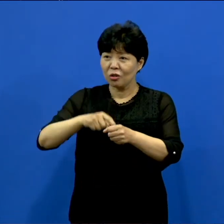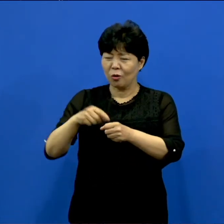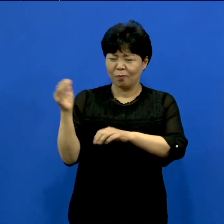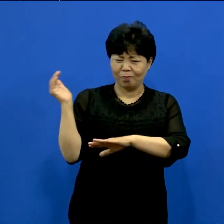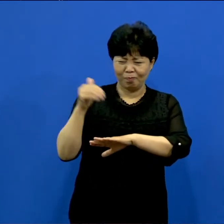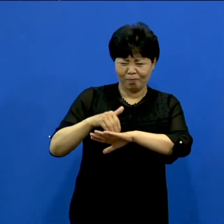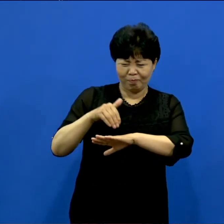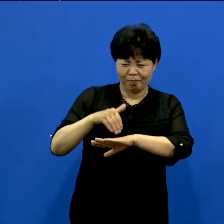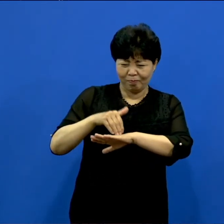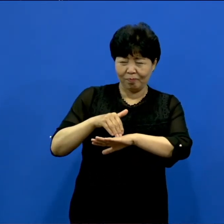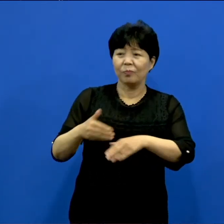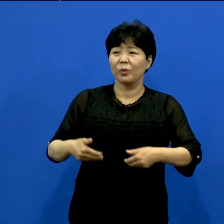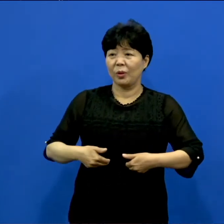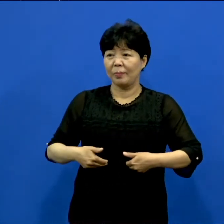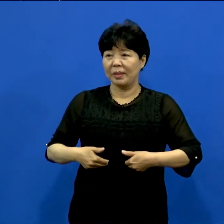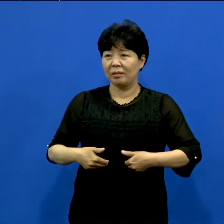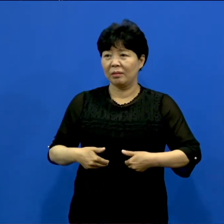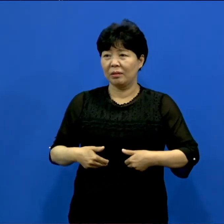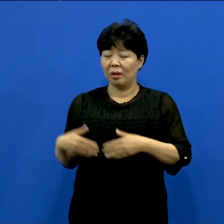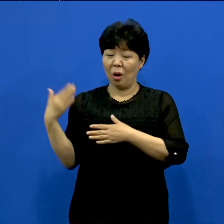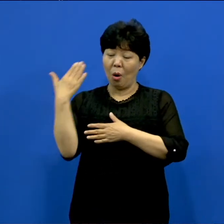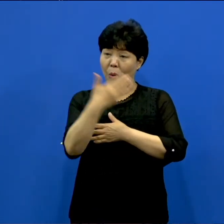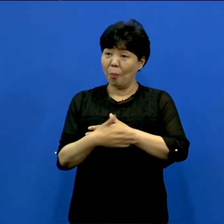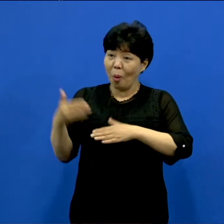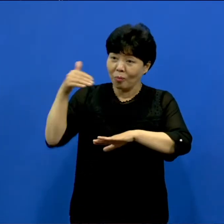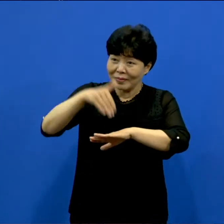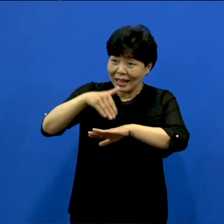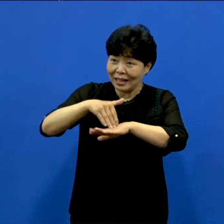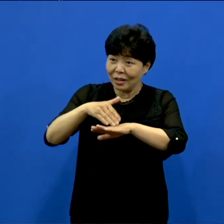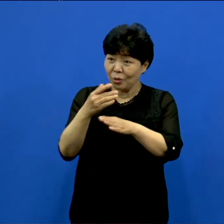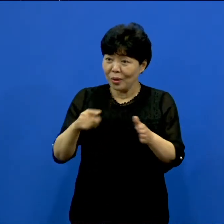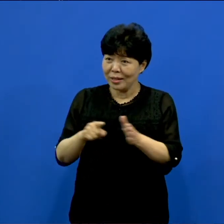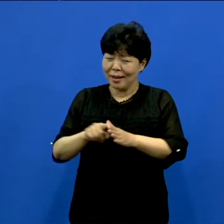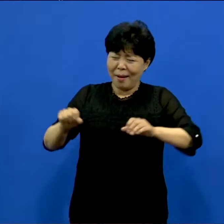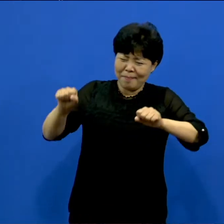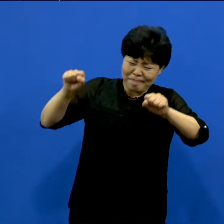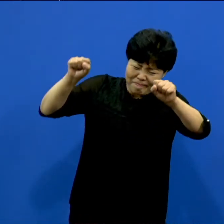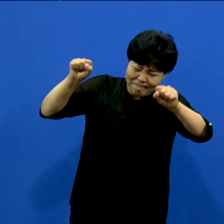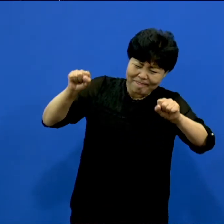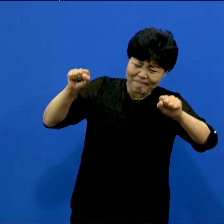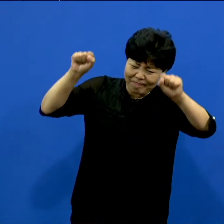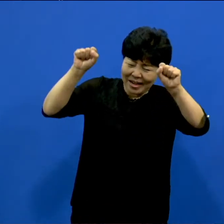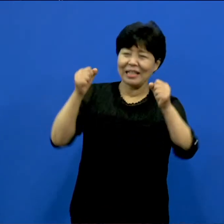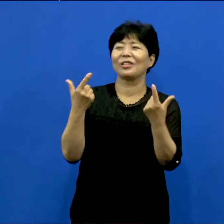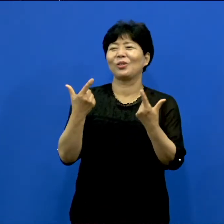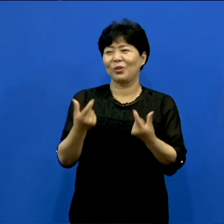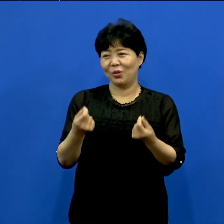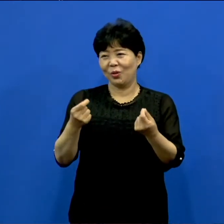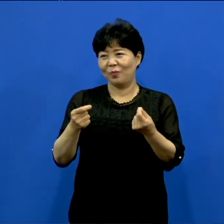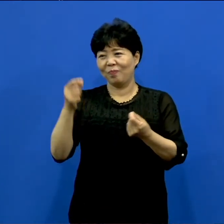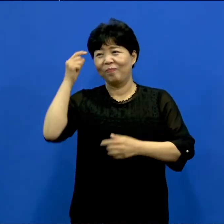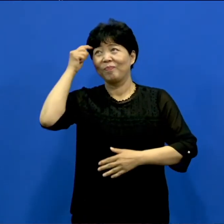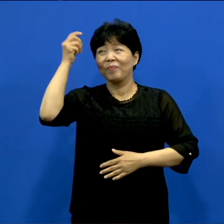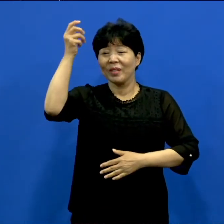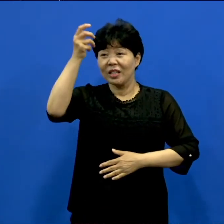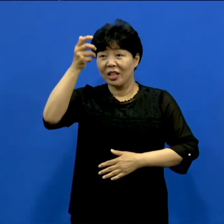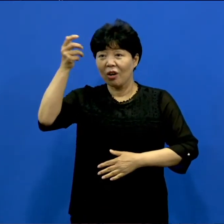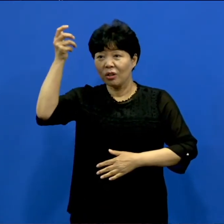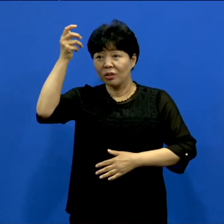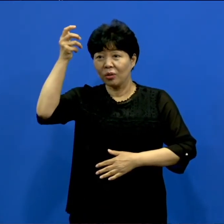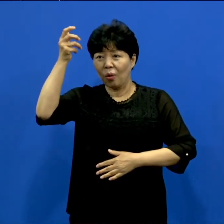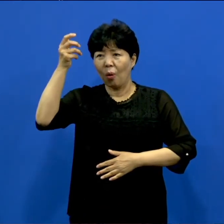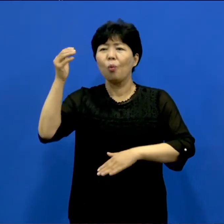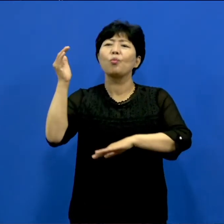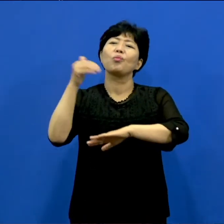몸으로도 PT 센터에 가서 우리 운동을 하는데 근력을 키우는 운동을 많이 해요, 그죠? 스쿼트를 하고 뭐 이런 것들이 다 근력을 키우는